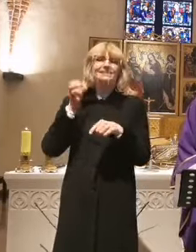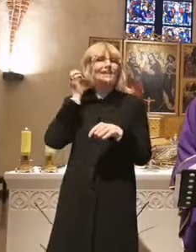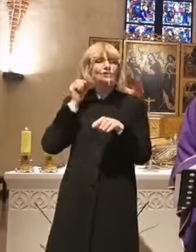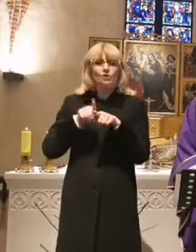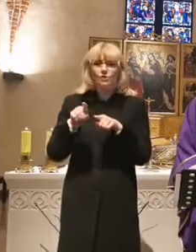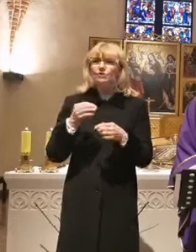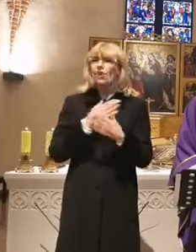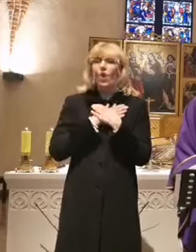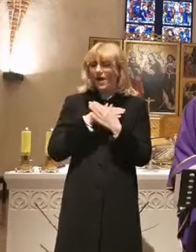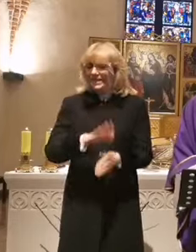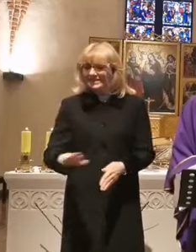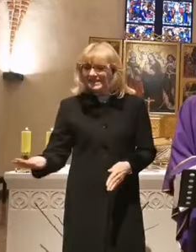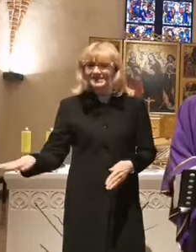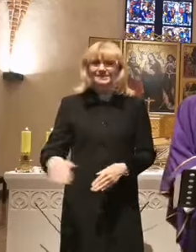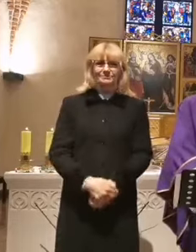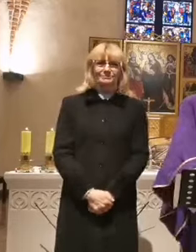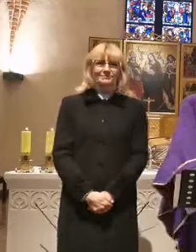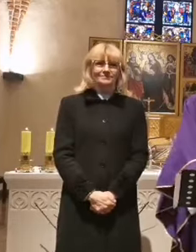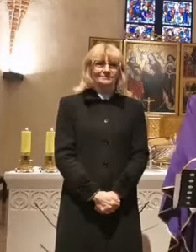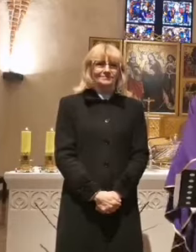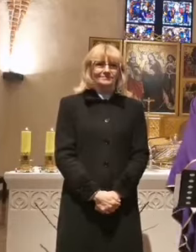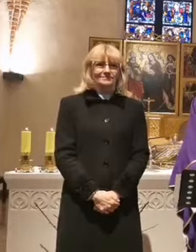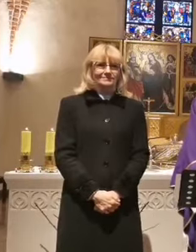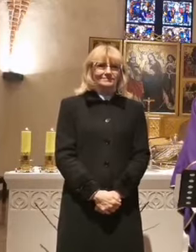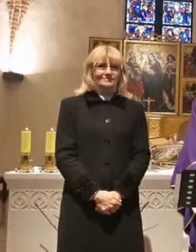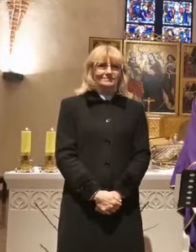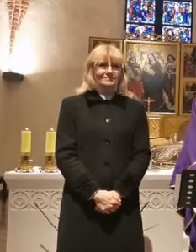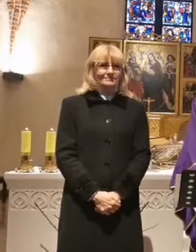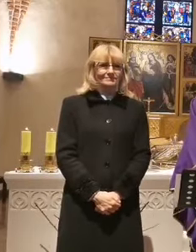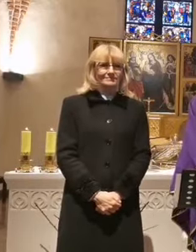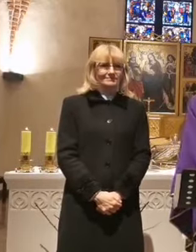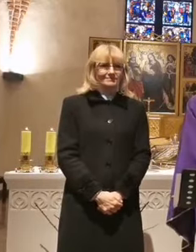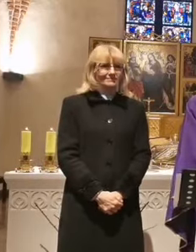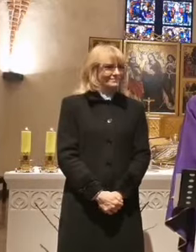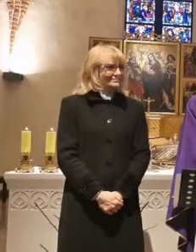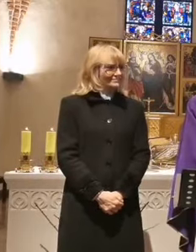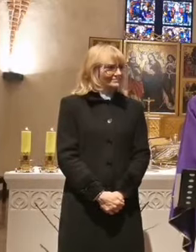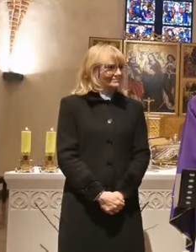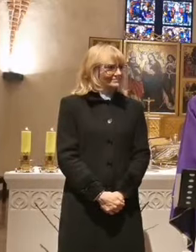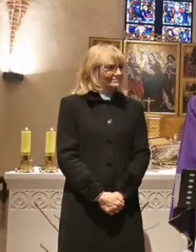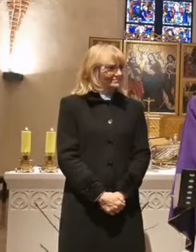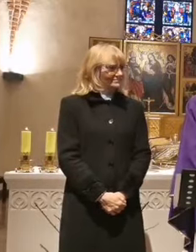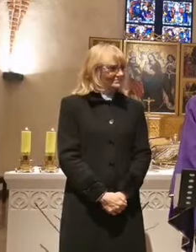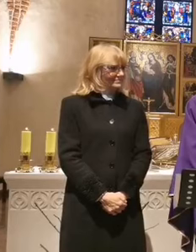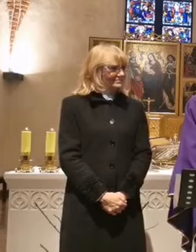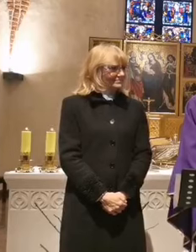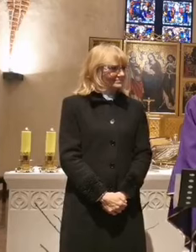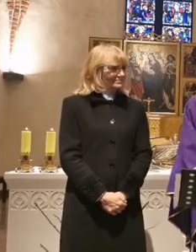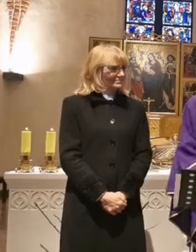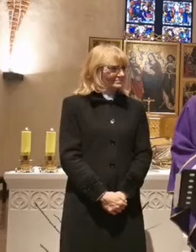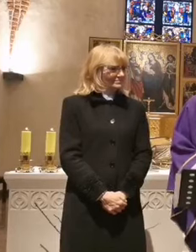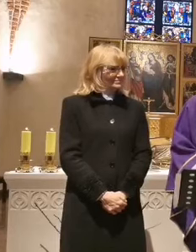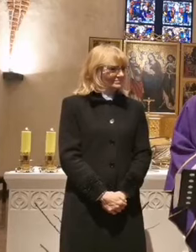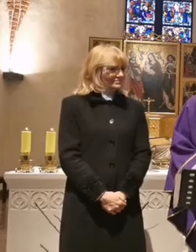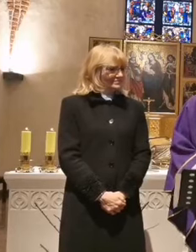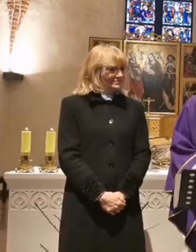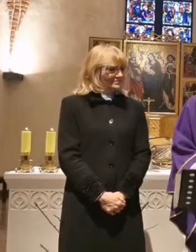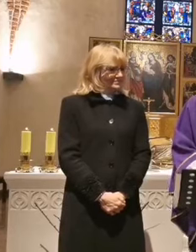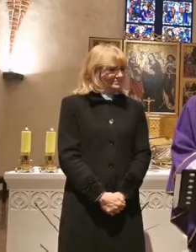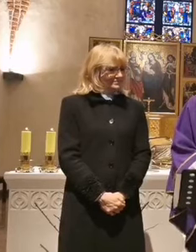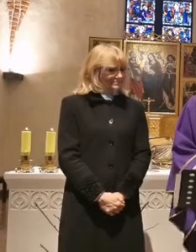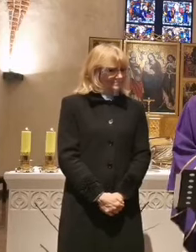dzieci. Era un mio grande desiderio visitare la Bologna perché da ragazzo ho conosciuto la